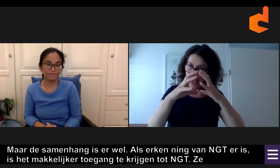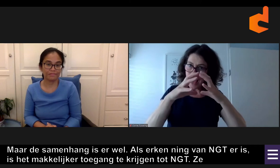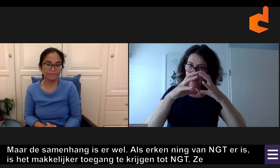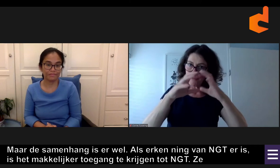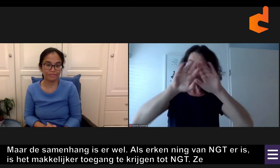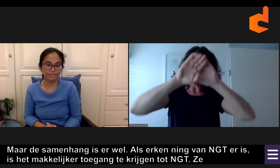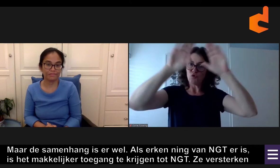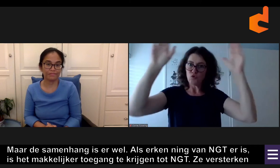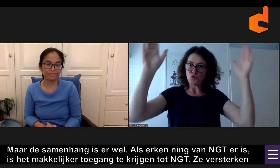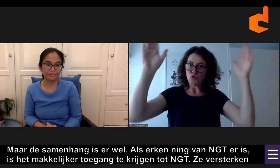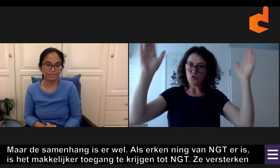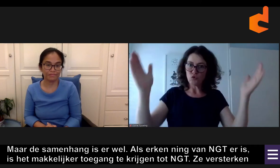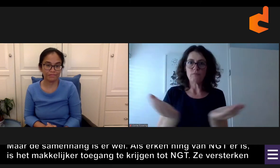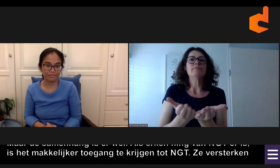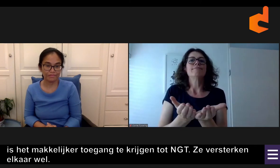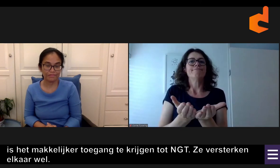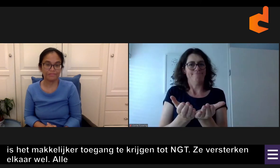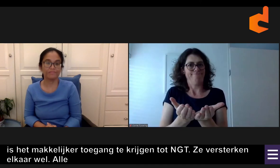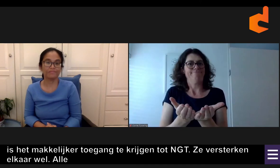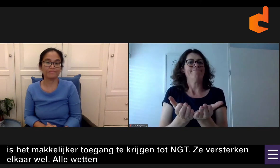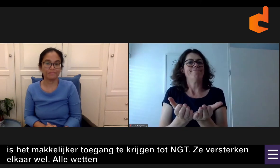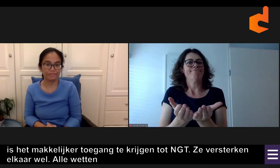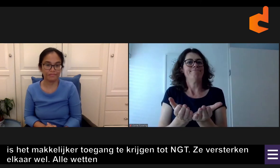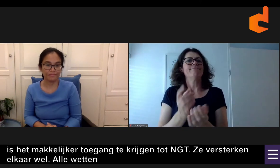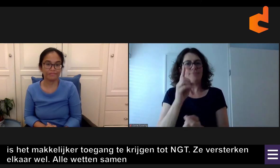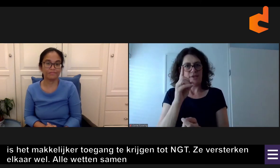Dus alle wetten samen maken het tot één geheel.